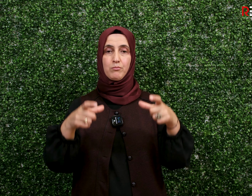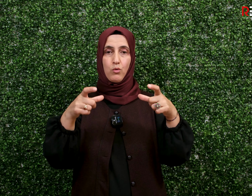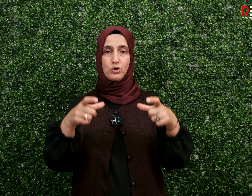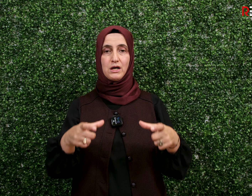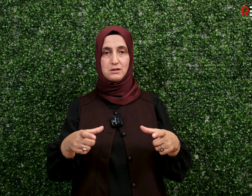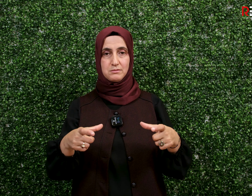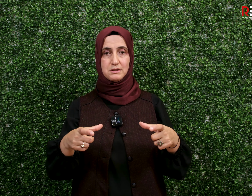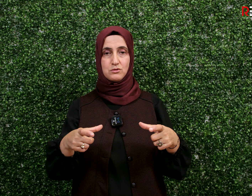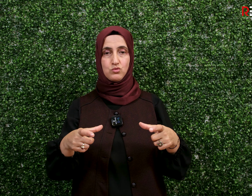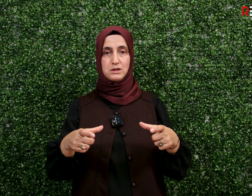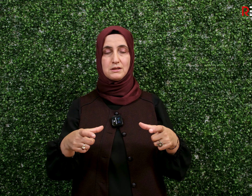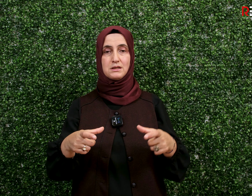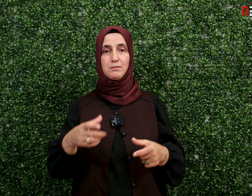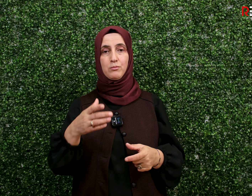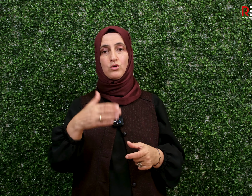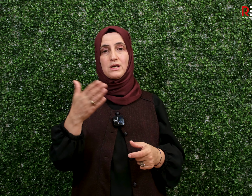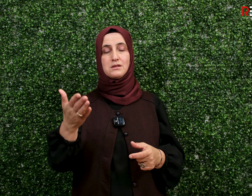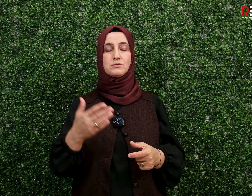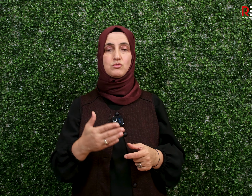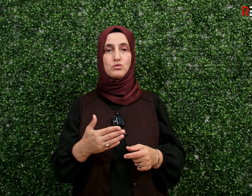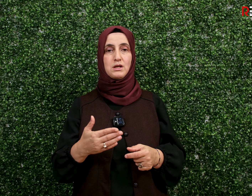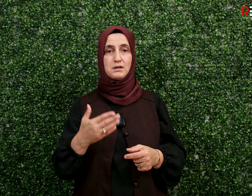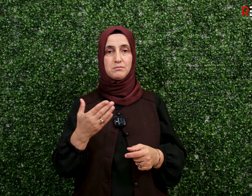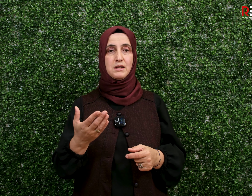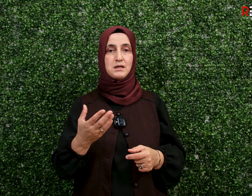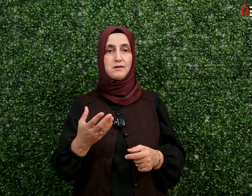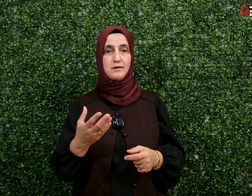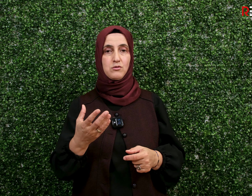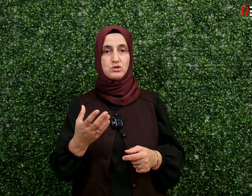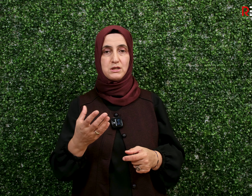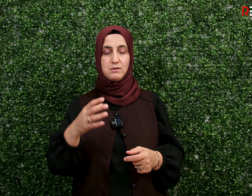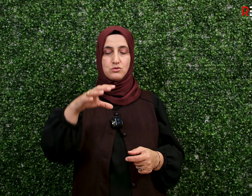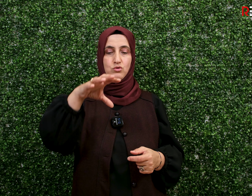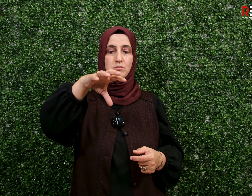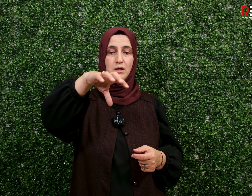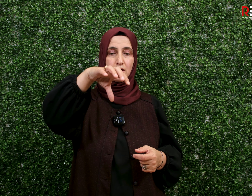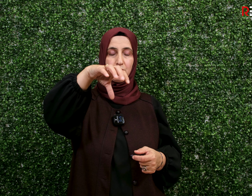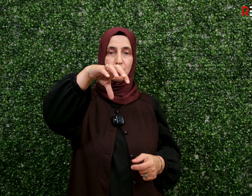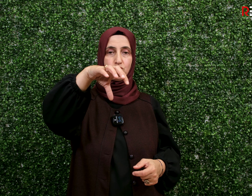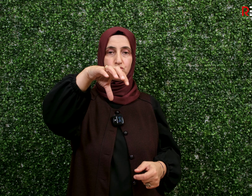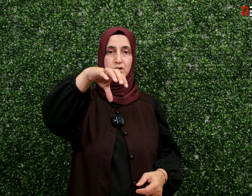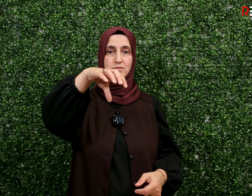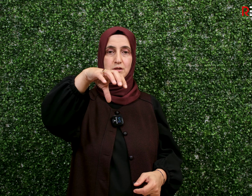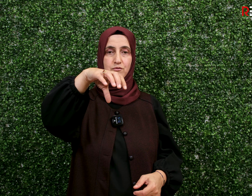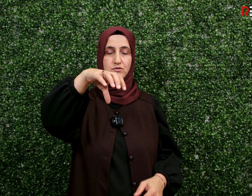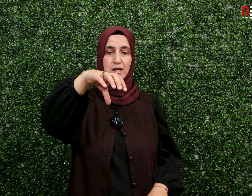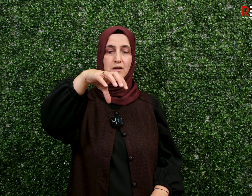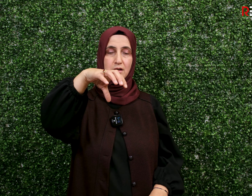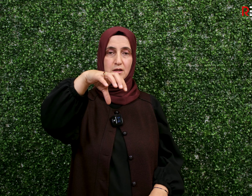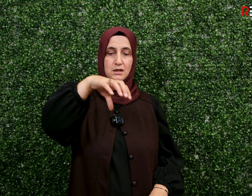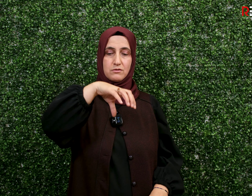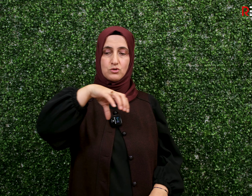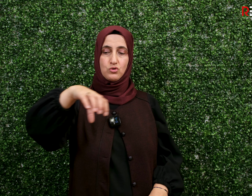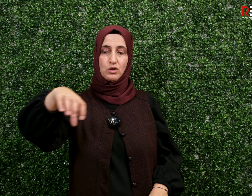bölge anlamında da kullanılır. Ama bölge anlamında kullanılan bir hareket daha göstermek istiyorum. Parmak uçlarımız hafifçe kıvrık şöyle